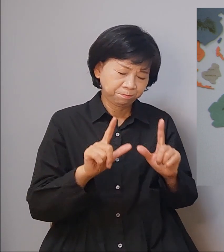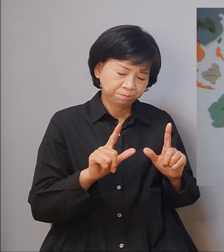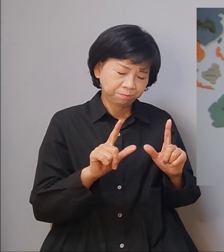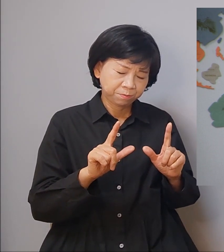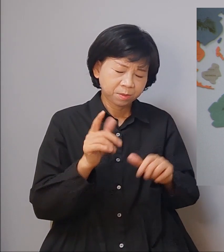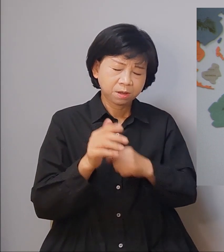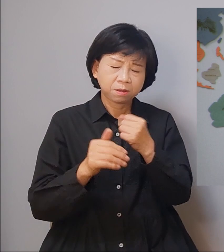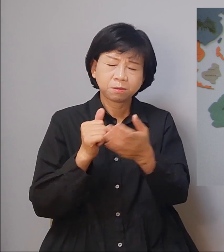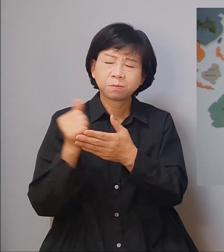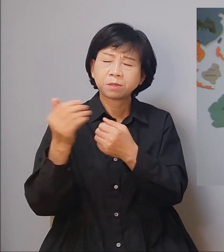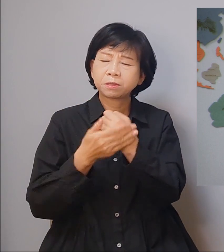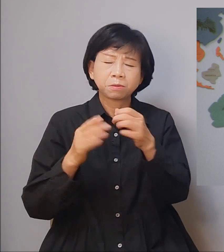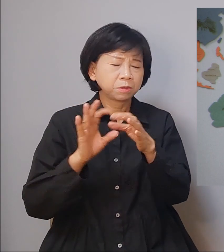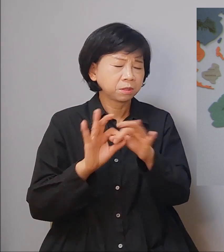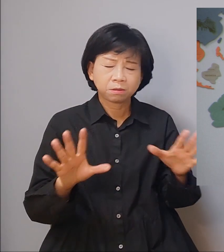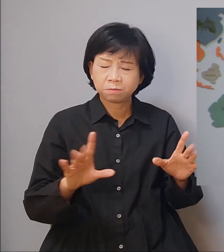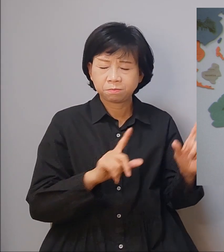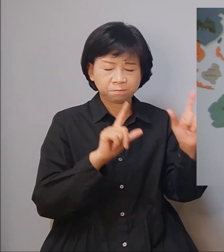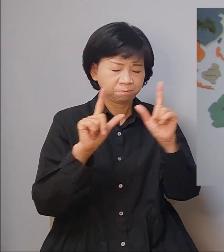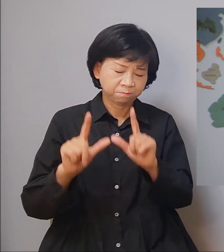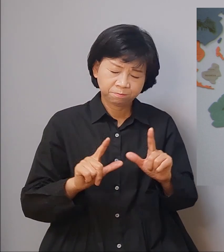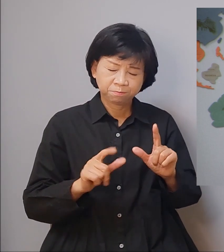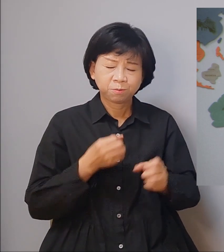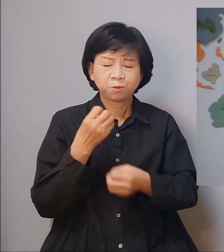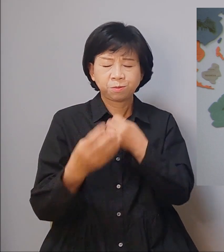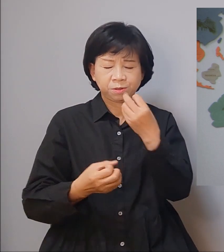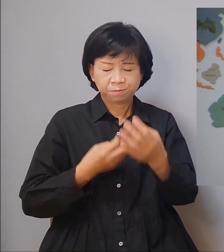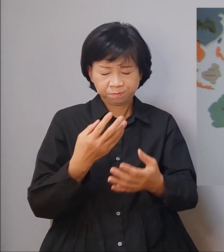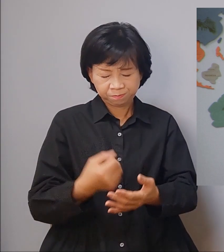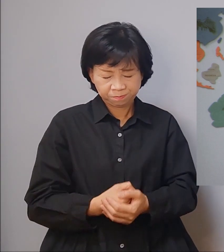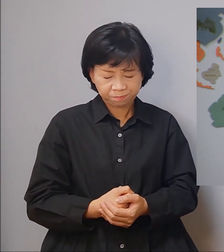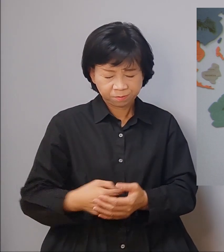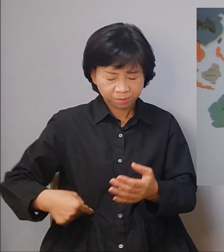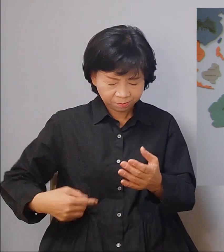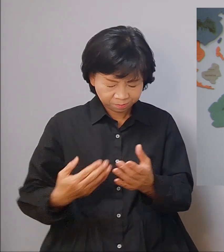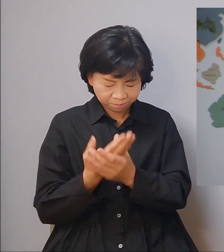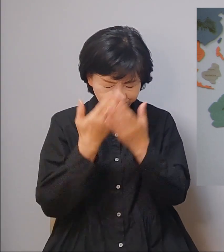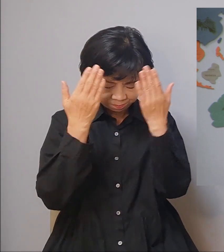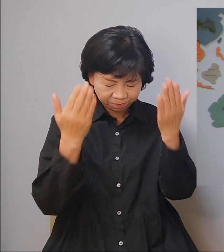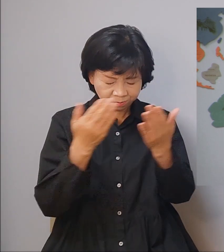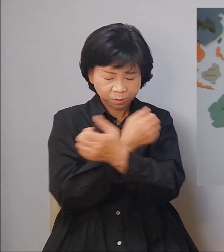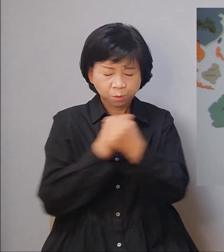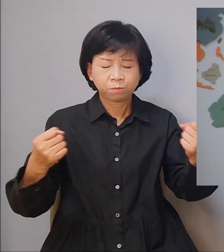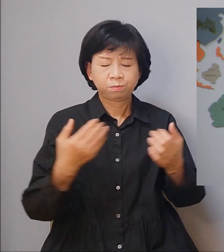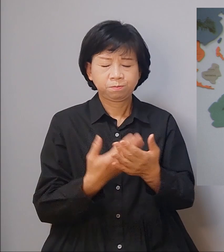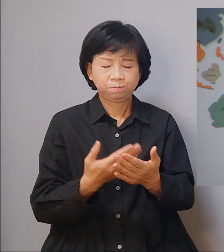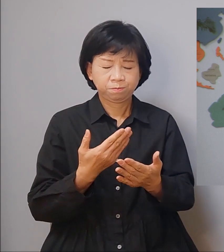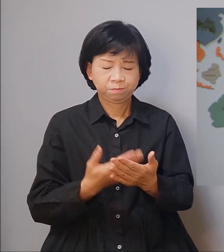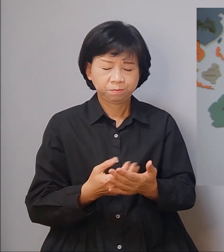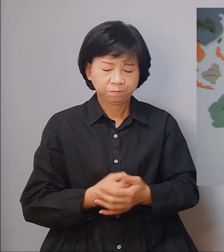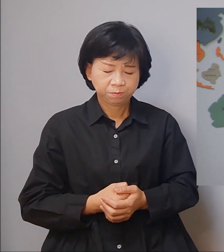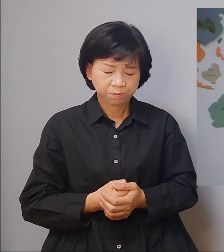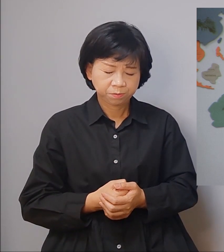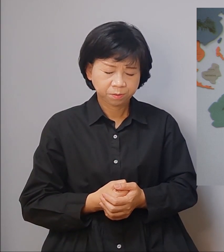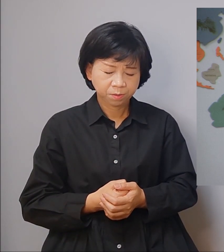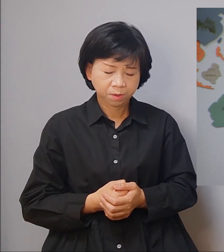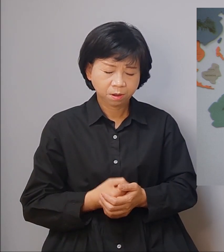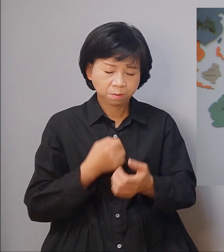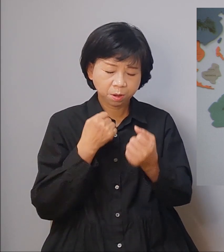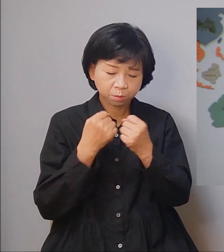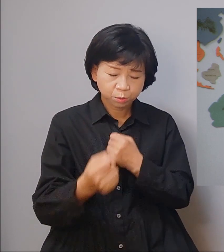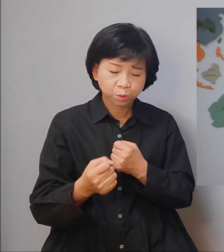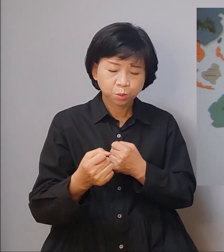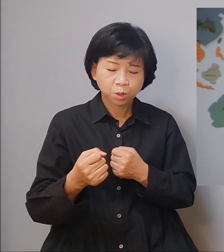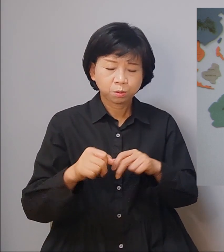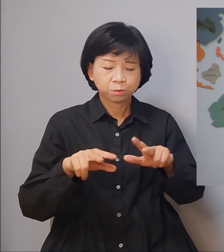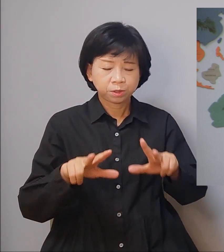하나님께서 주신 은혜와 상관없이 살아갔음을 오늘 이 시간 참회합니다. 하나님 용서하여 주시옵소서. 그럼에도